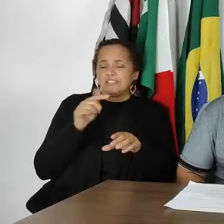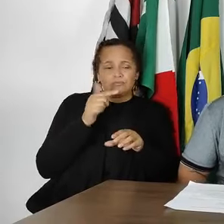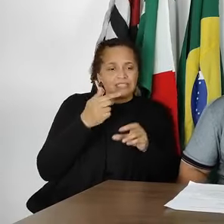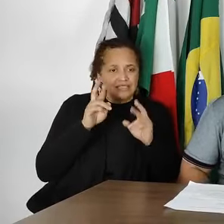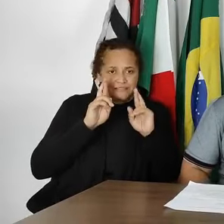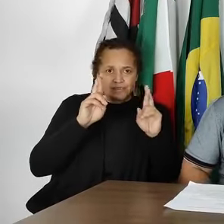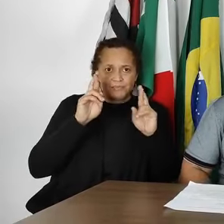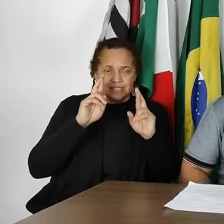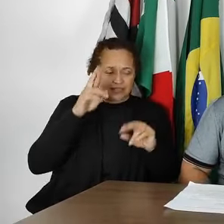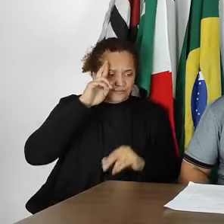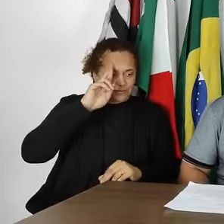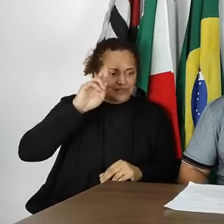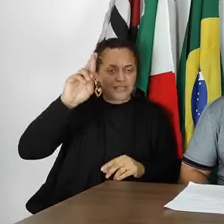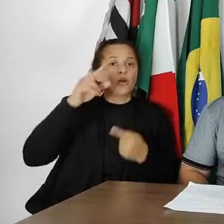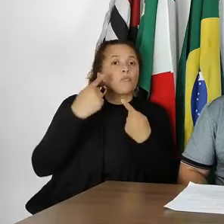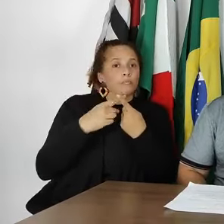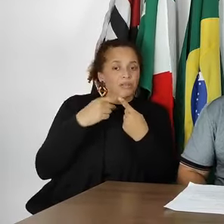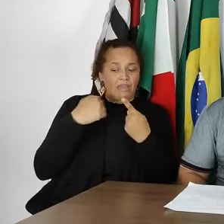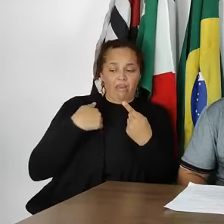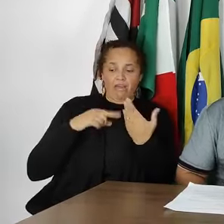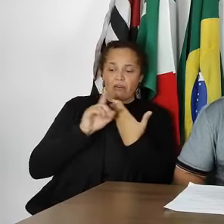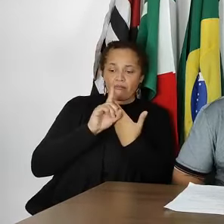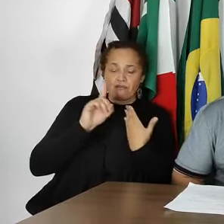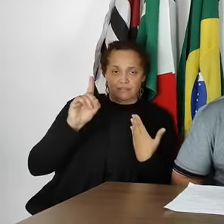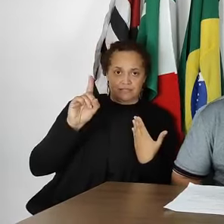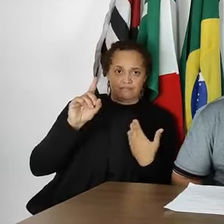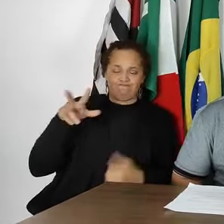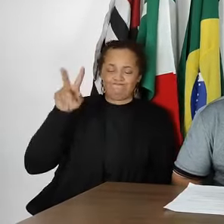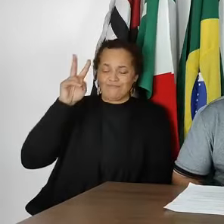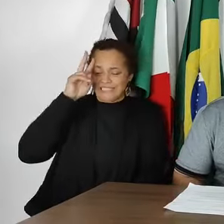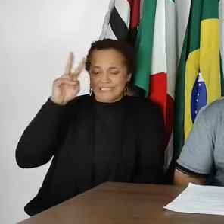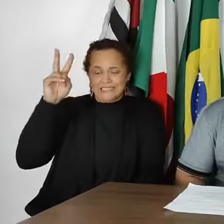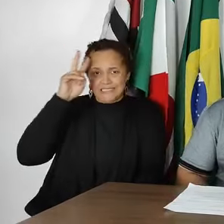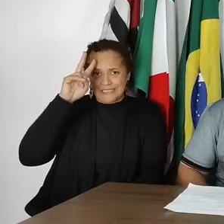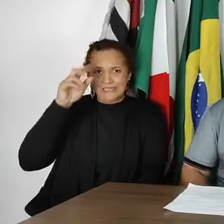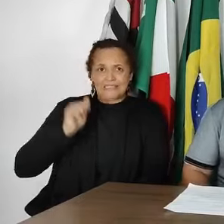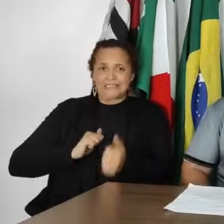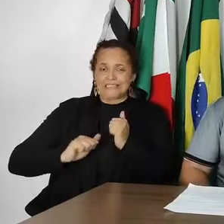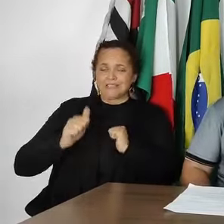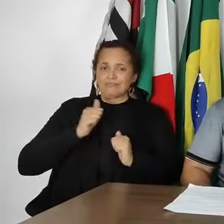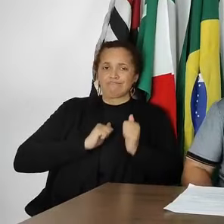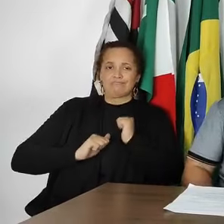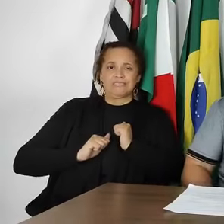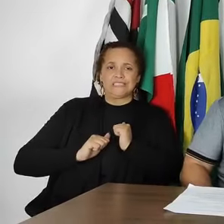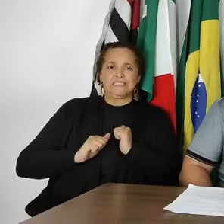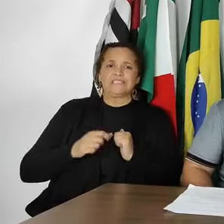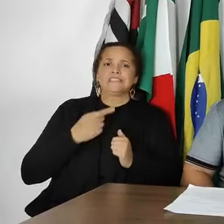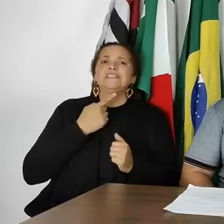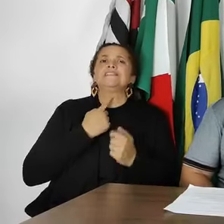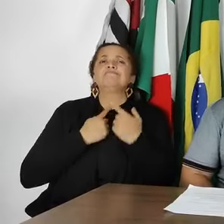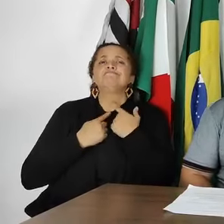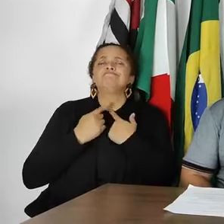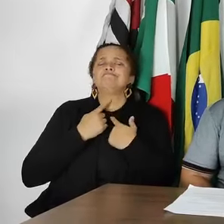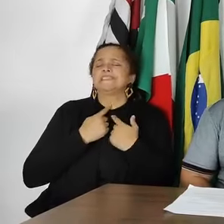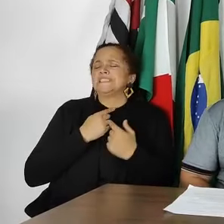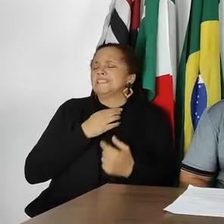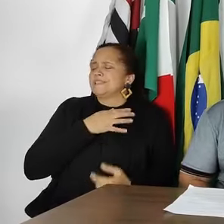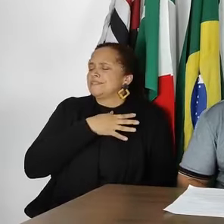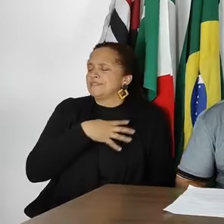Senhor. Lembra-te da minha aflição e do meu pranto, do abismo e do veneno. Minha alma